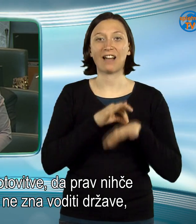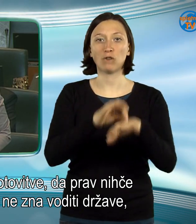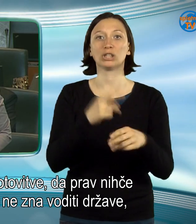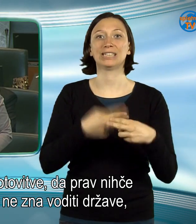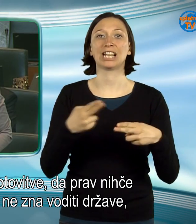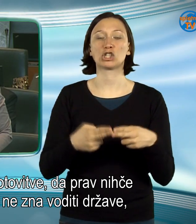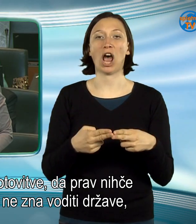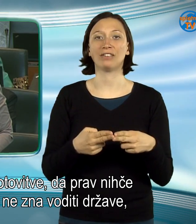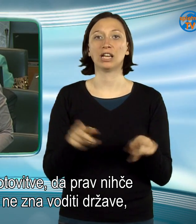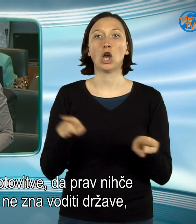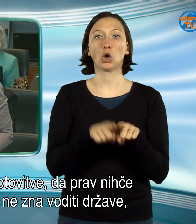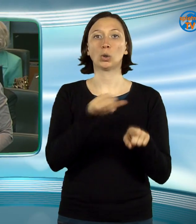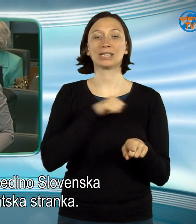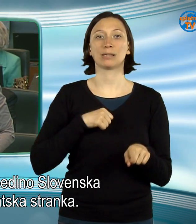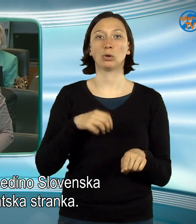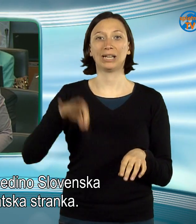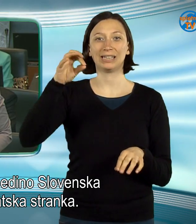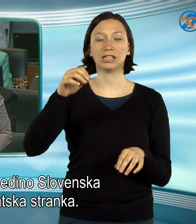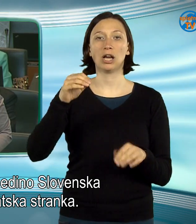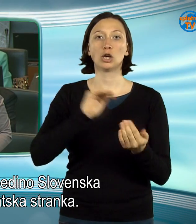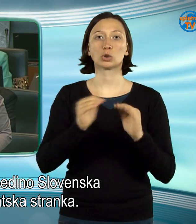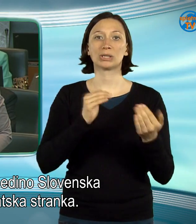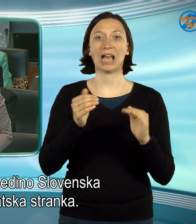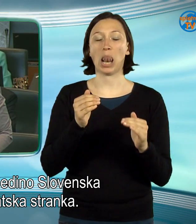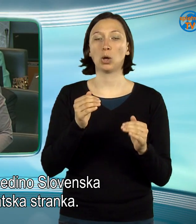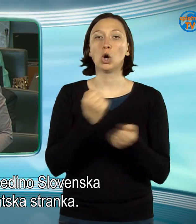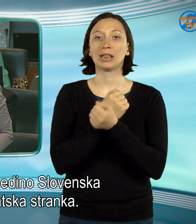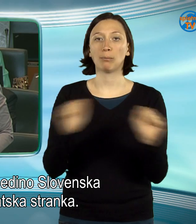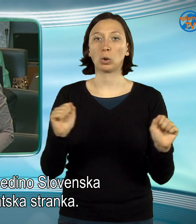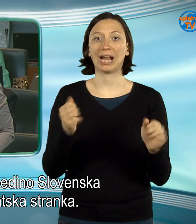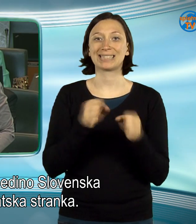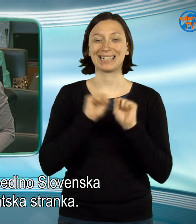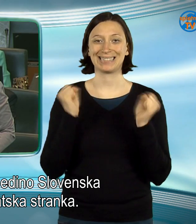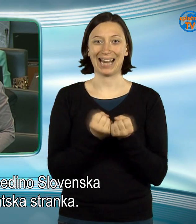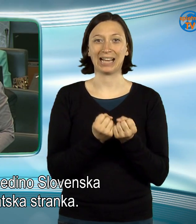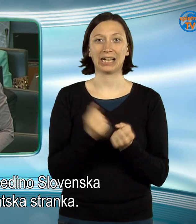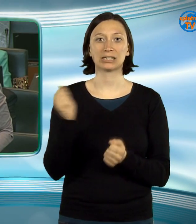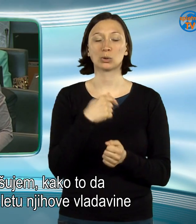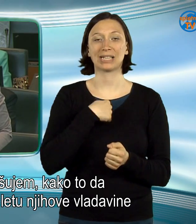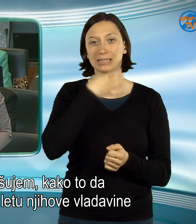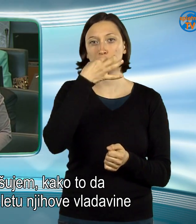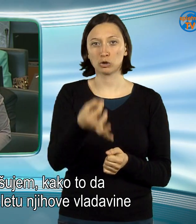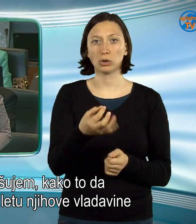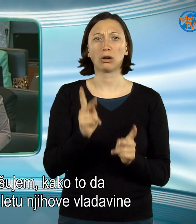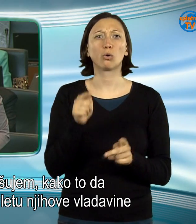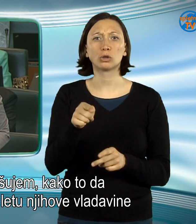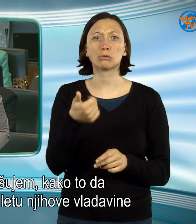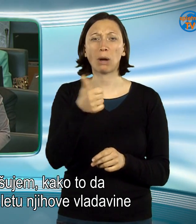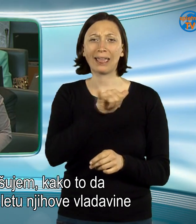voditi države kot samo in edino socialno-demokratska stranka. Zato se sprašujem, kako to, da smo se po 1